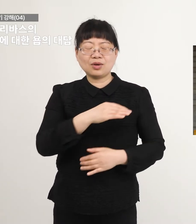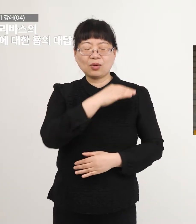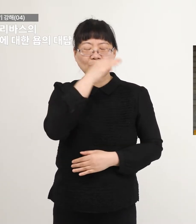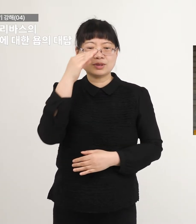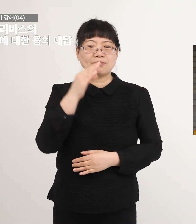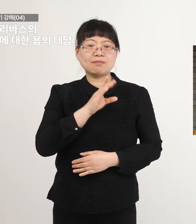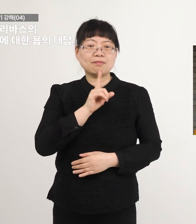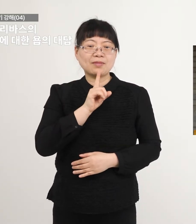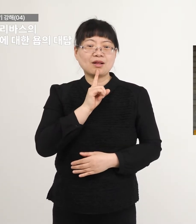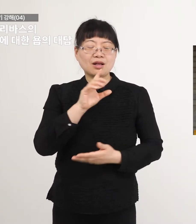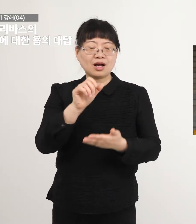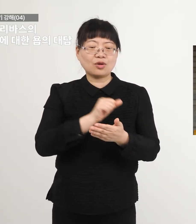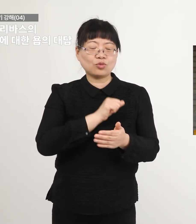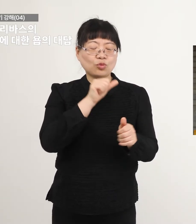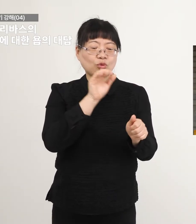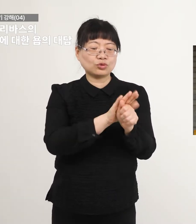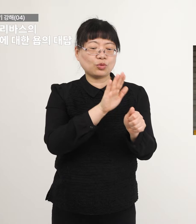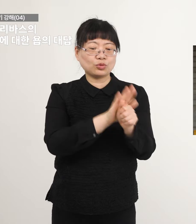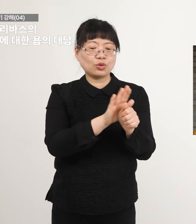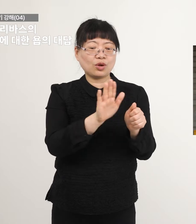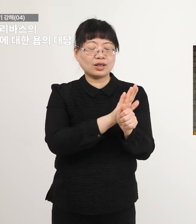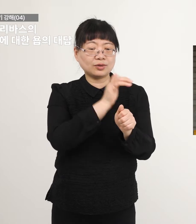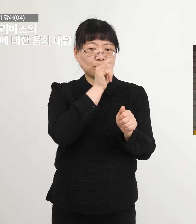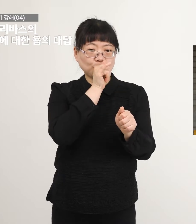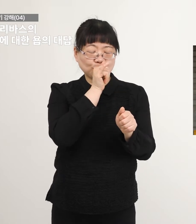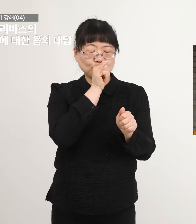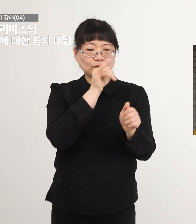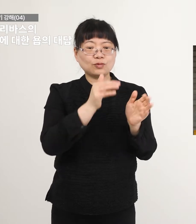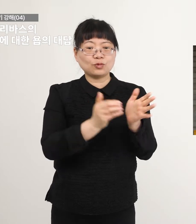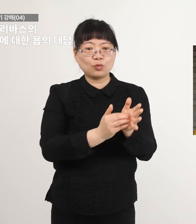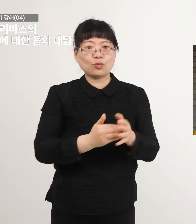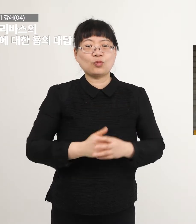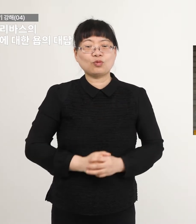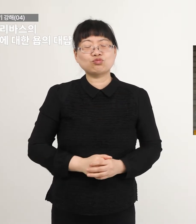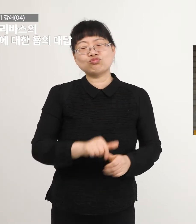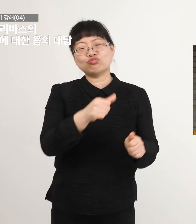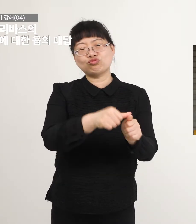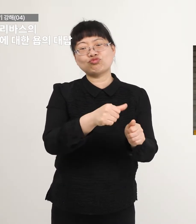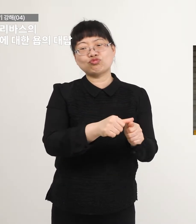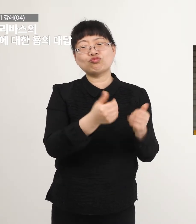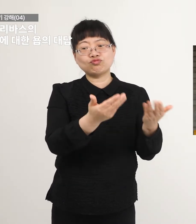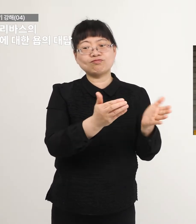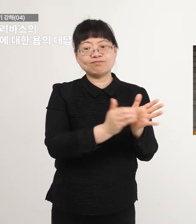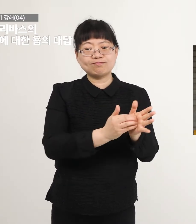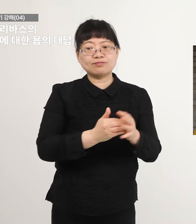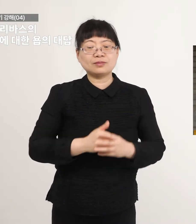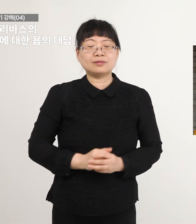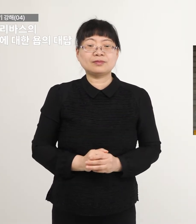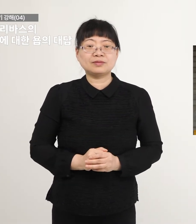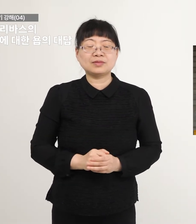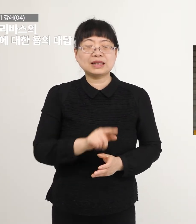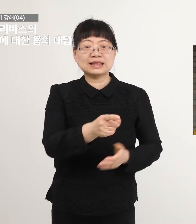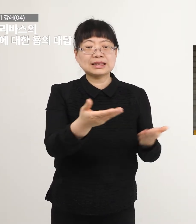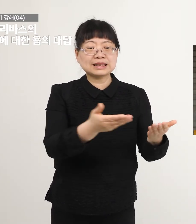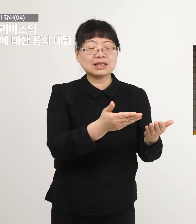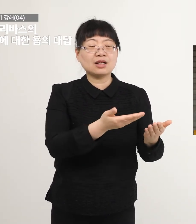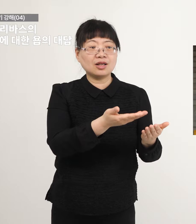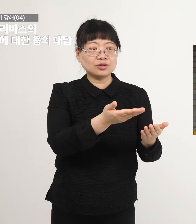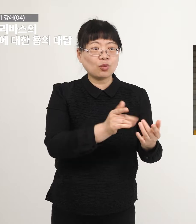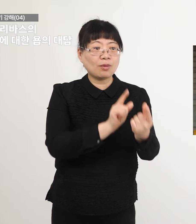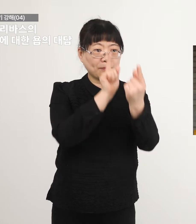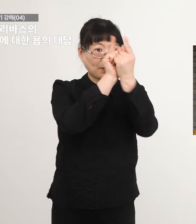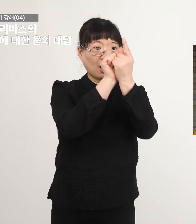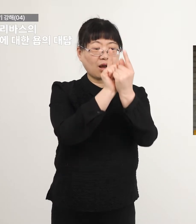바른 말로 격려도 했고 위로도 했고 훈계도 했었냐. 근데 그 일이 네게